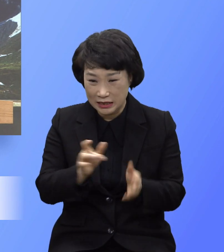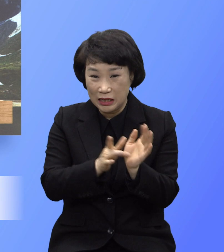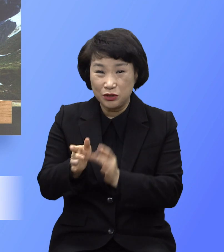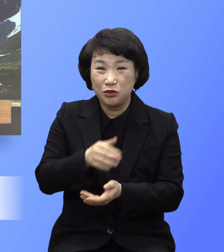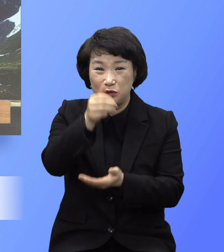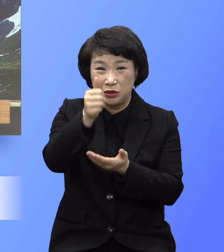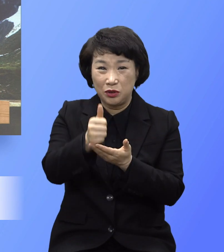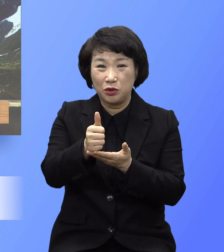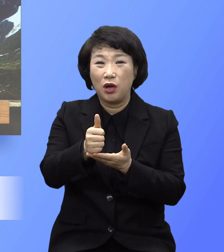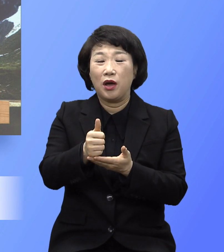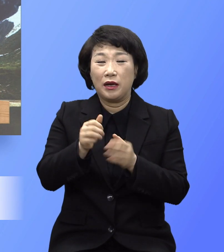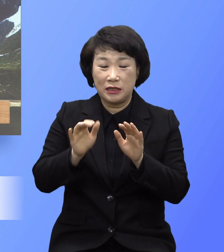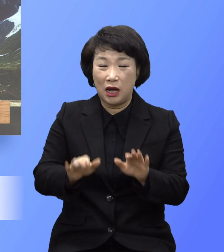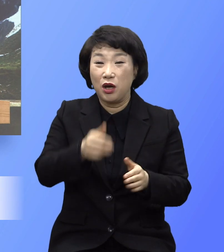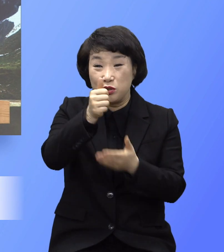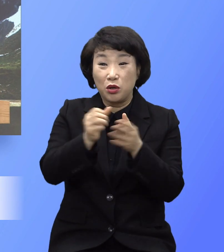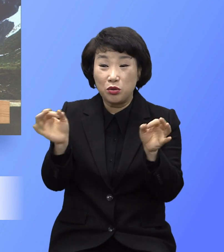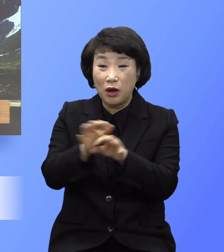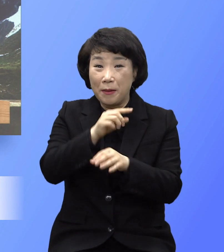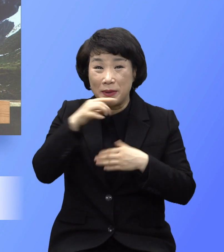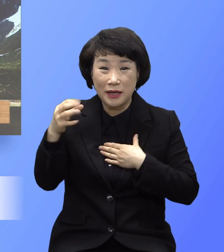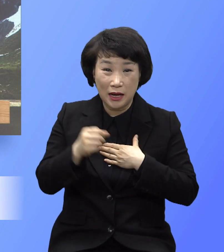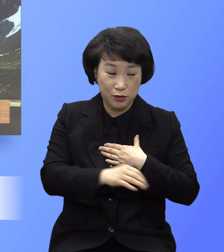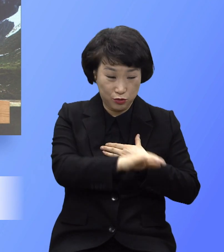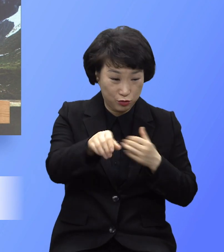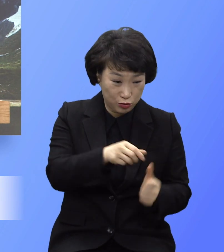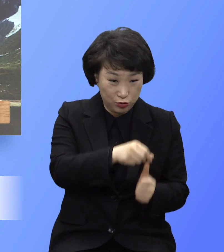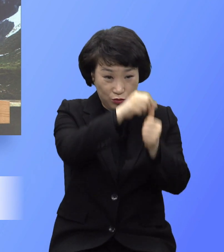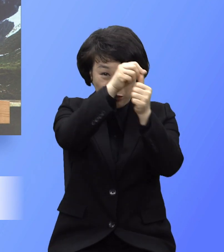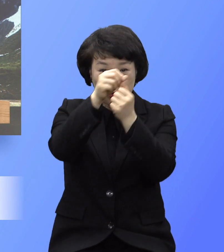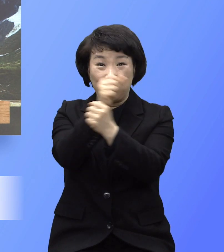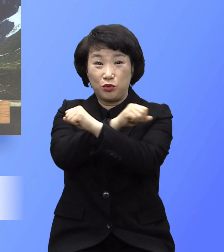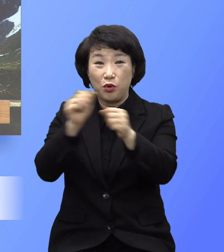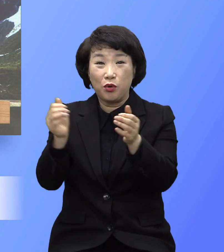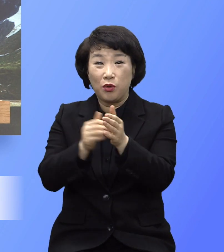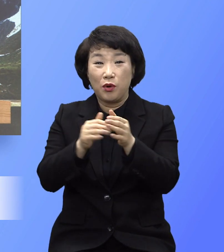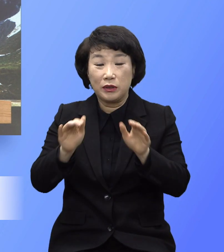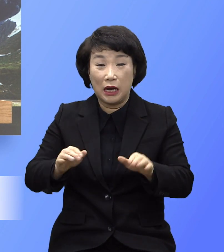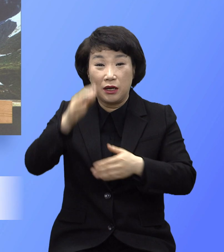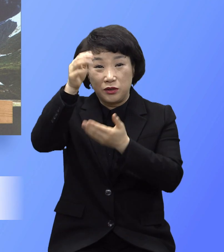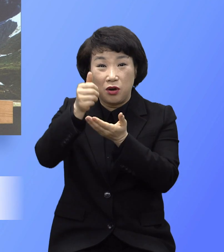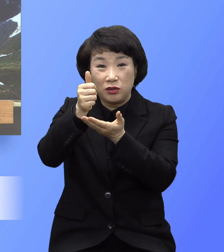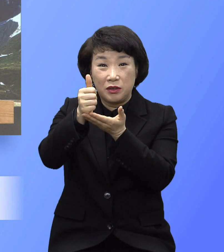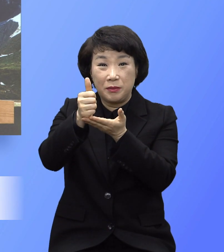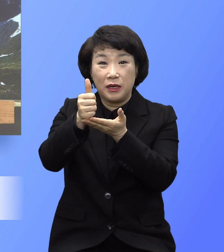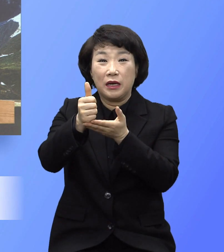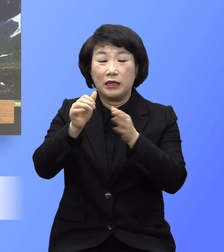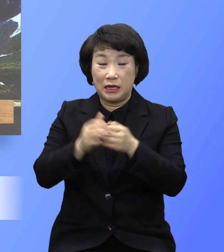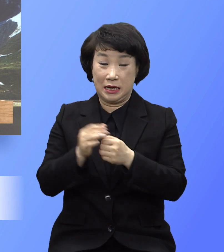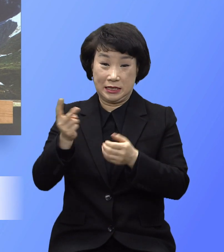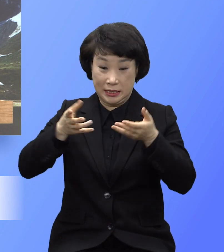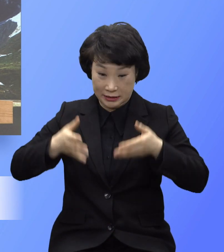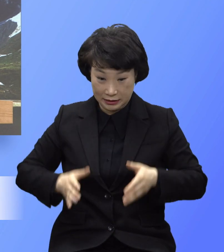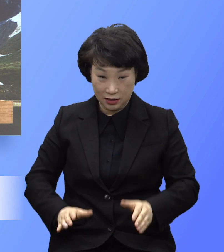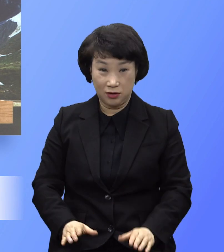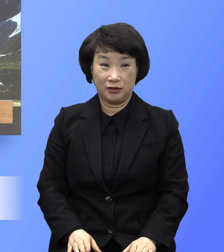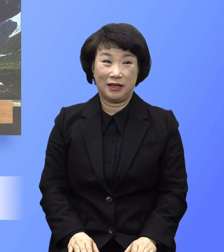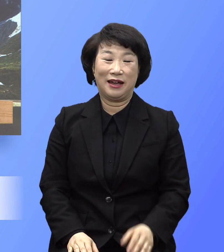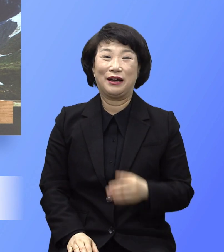예수 그리스도의 속죄의 피로 구속하시고 성령으로 드디어